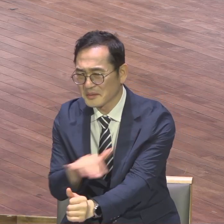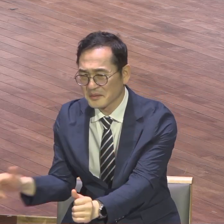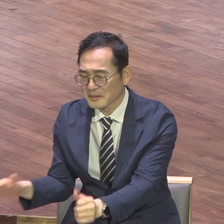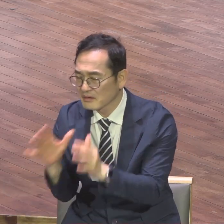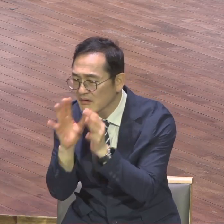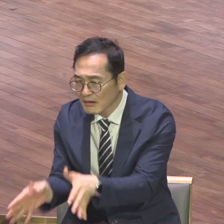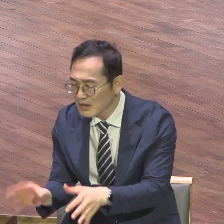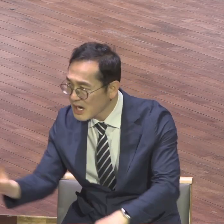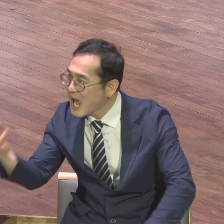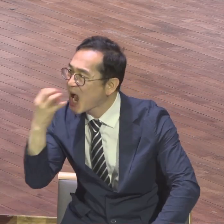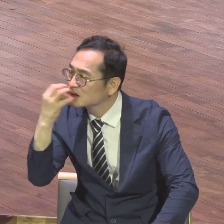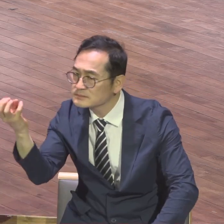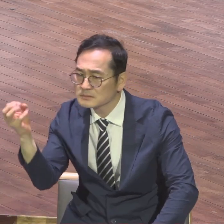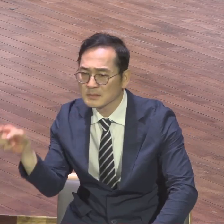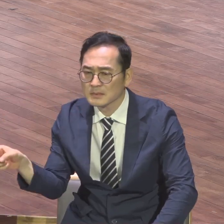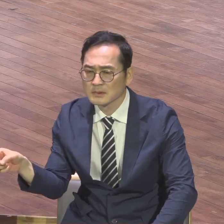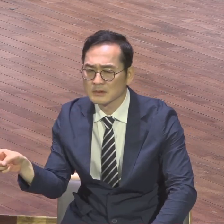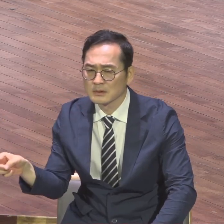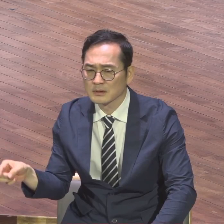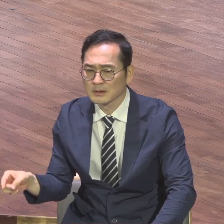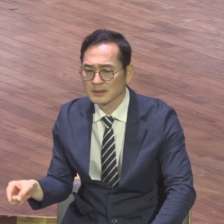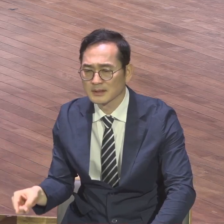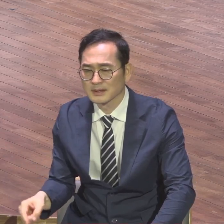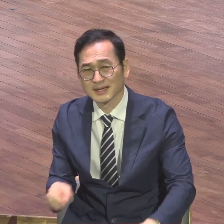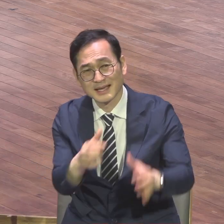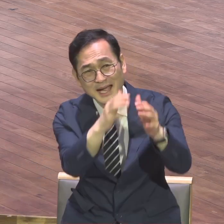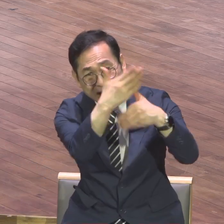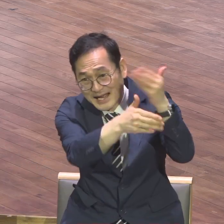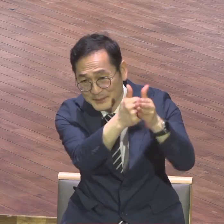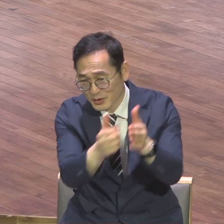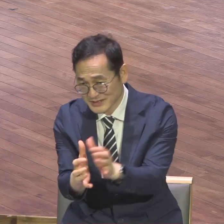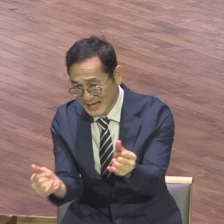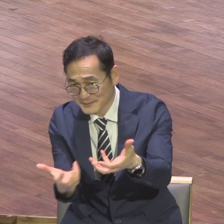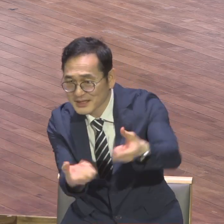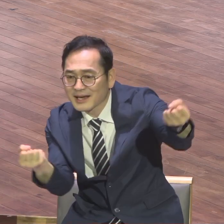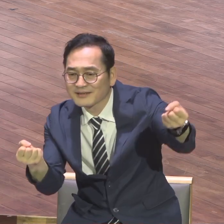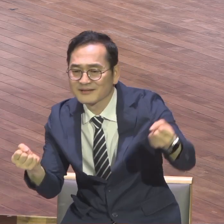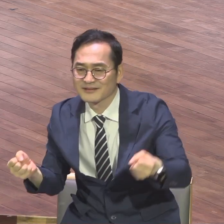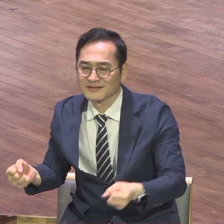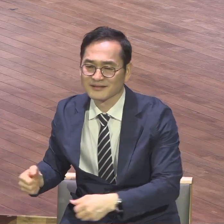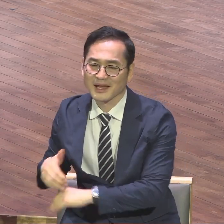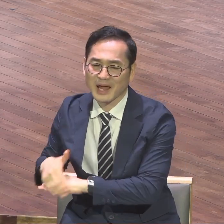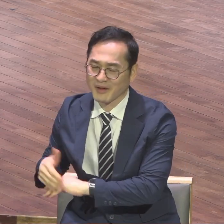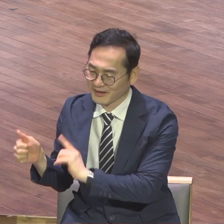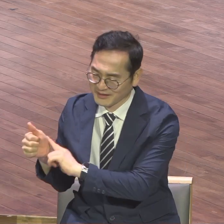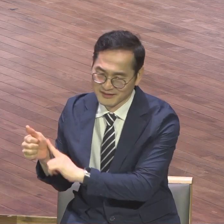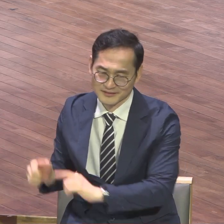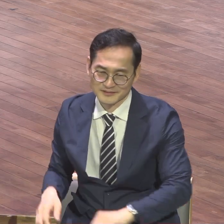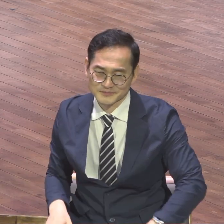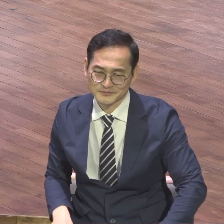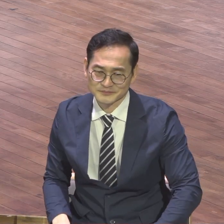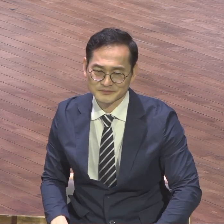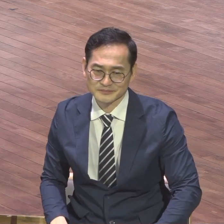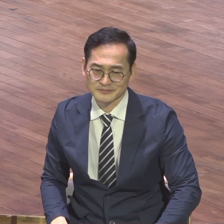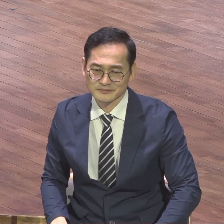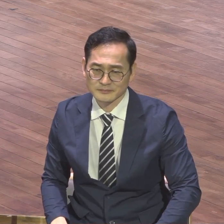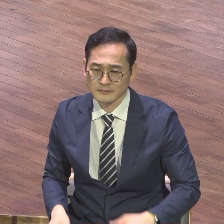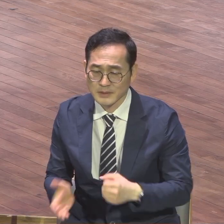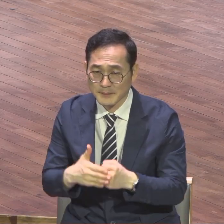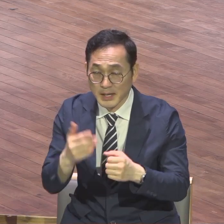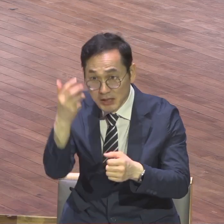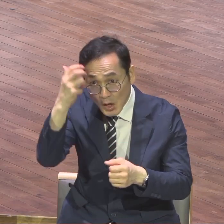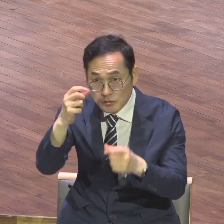이 엄청나게 그래서 영적으로 깨어있지 않으면 이 사단의 간교한 술책에